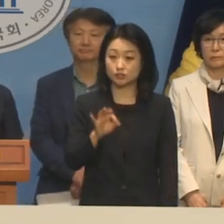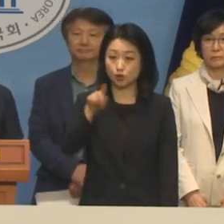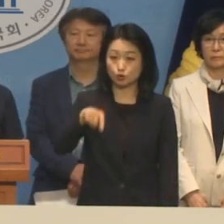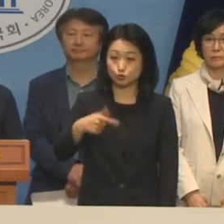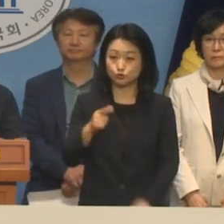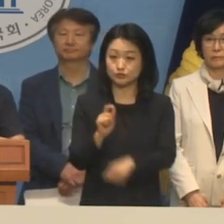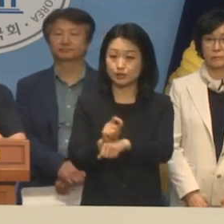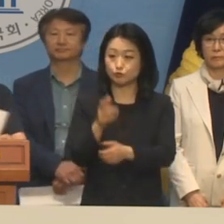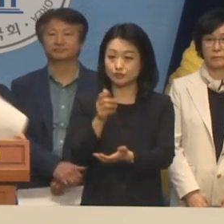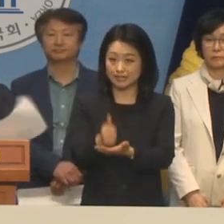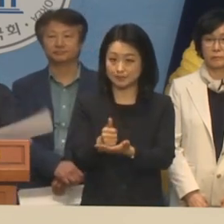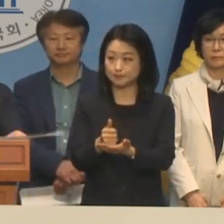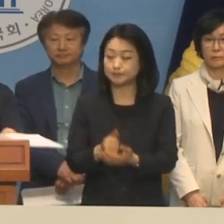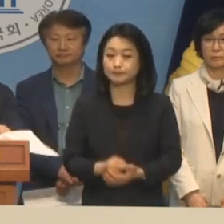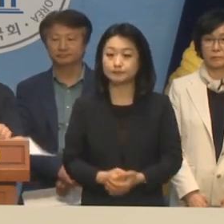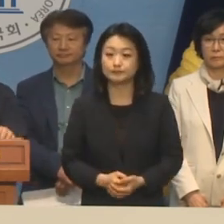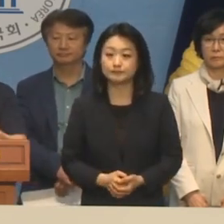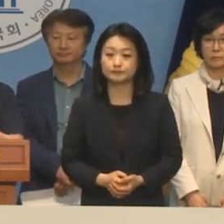사무국장님 오셨습니다.